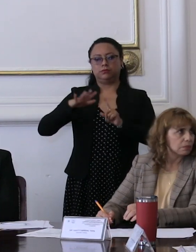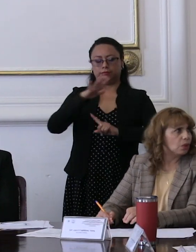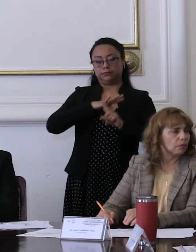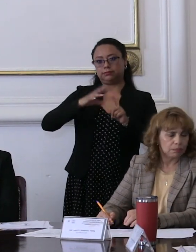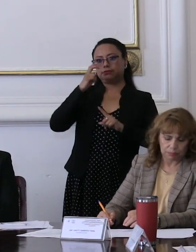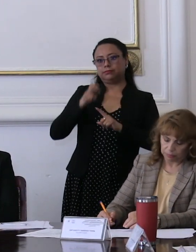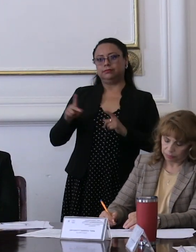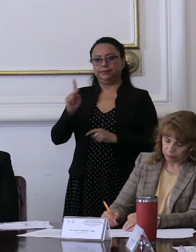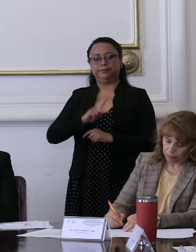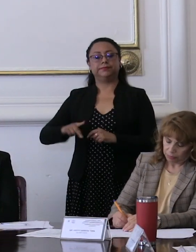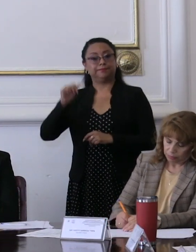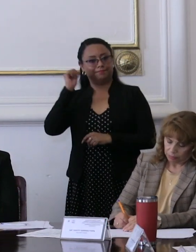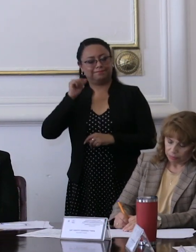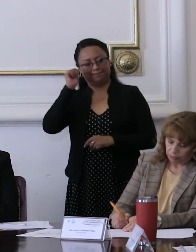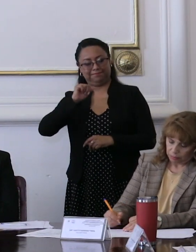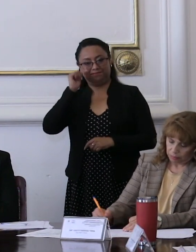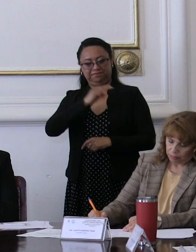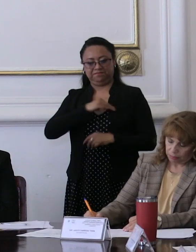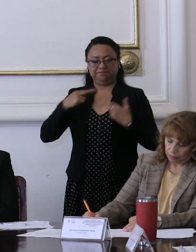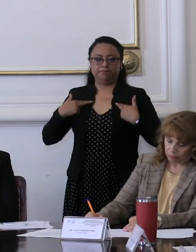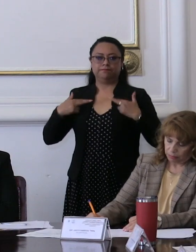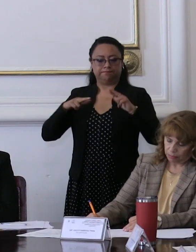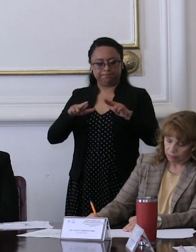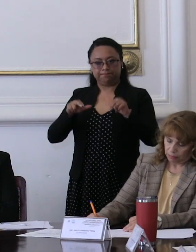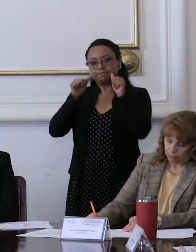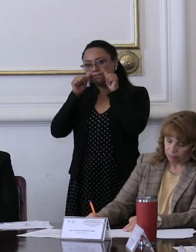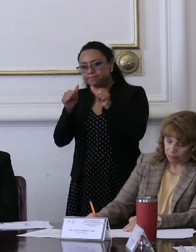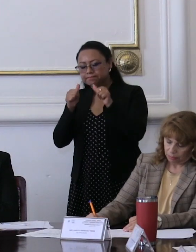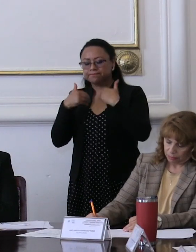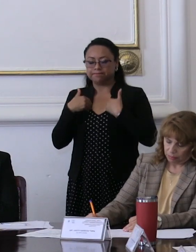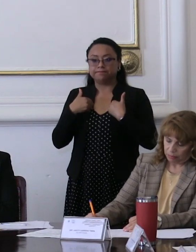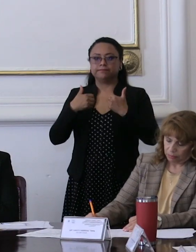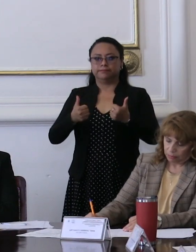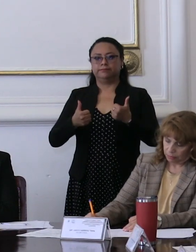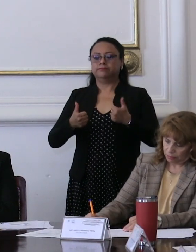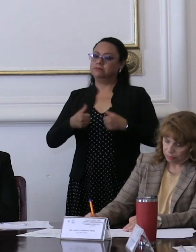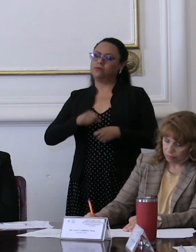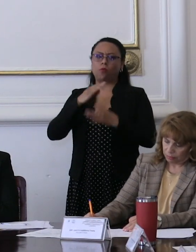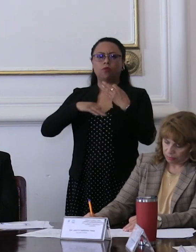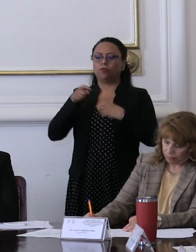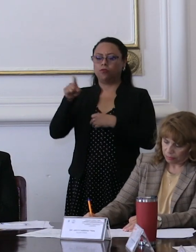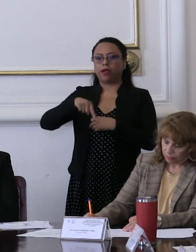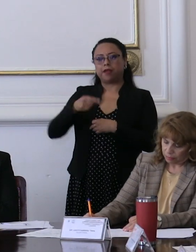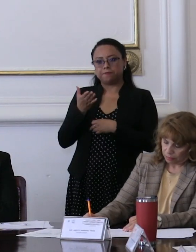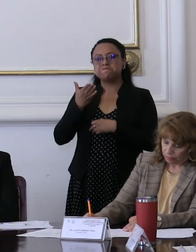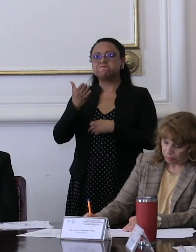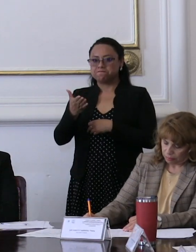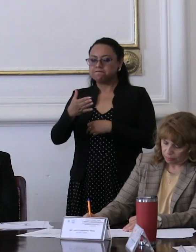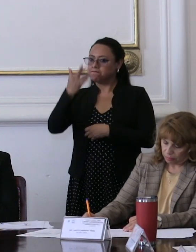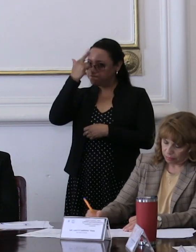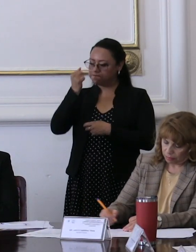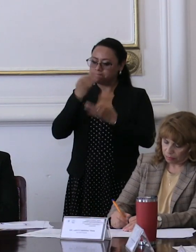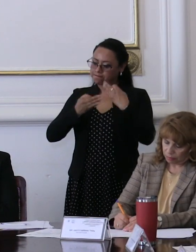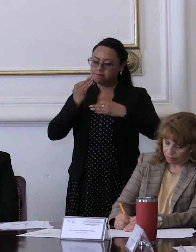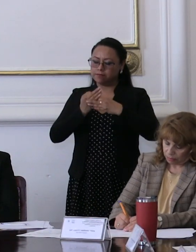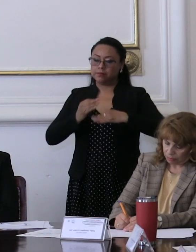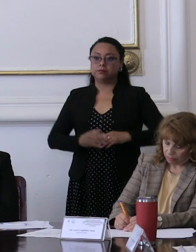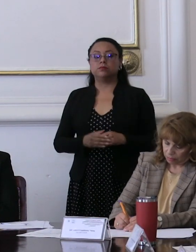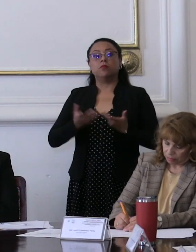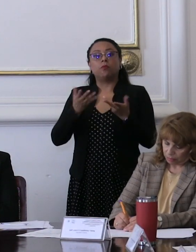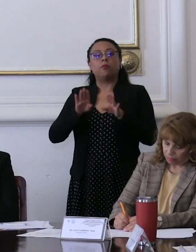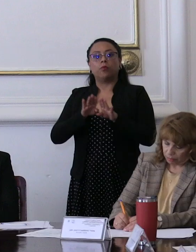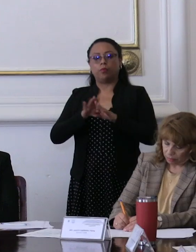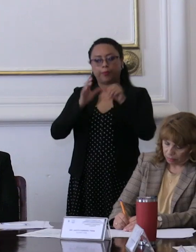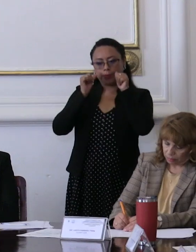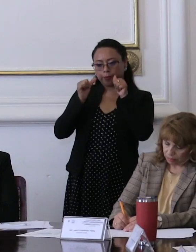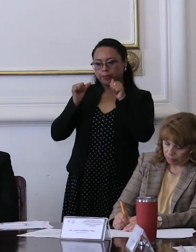representando, siempre escuchándolos y atendiendo sus legítimas demandas como parte de nuestra convivencia intercultural, pacífica e incluyente,